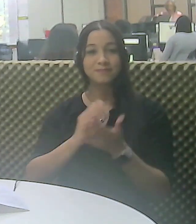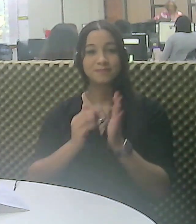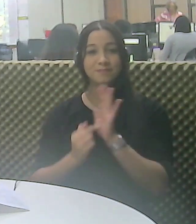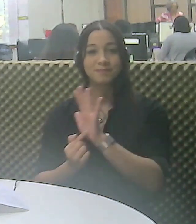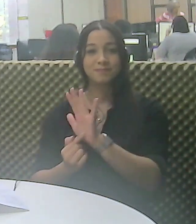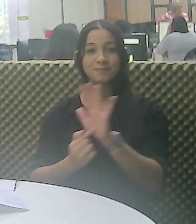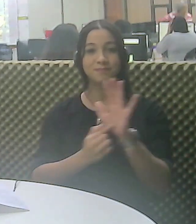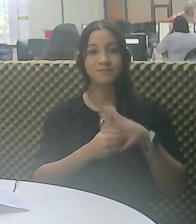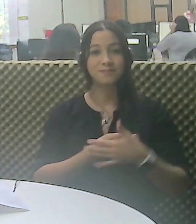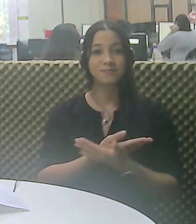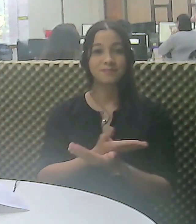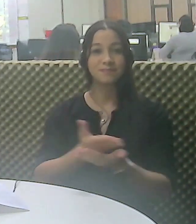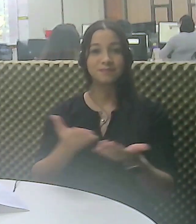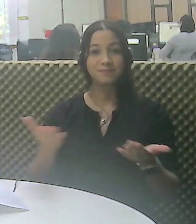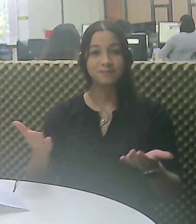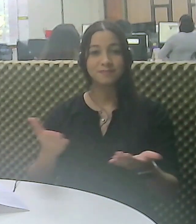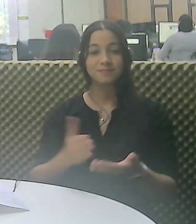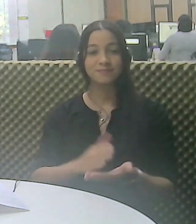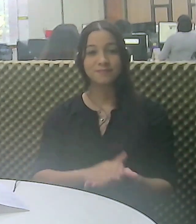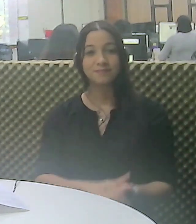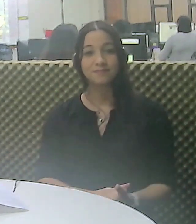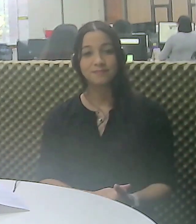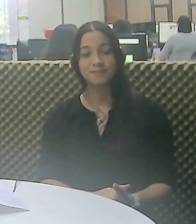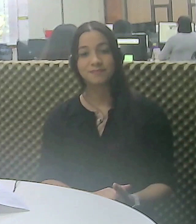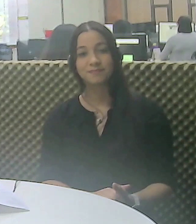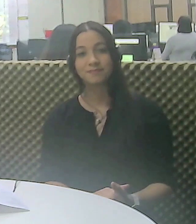Uberlândia no ar pra você.